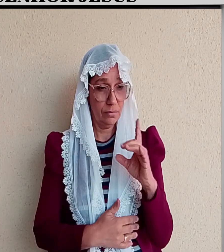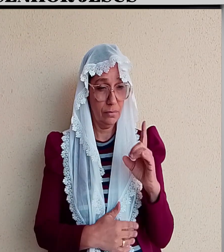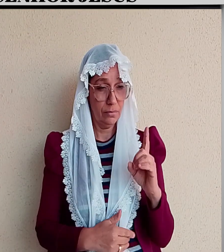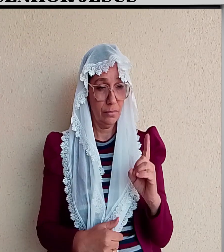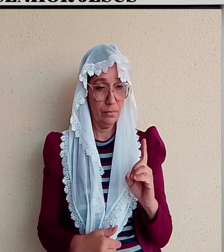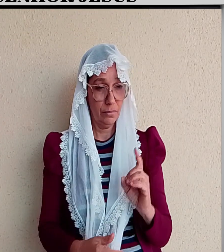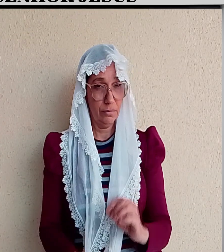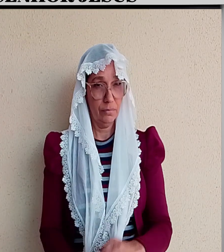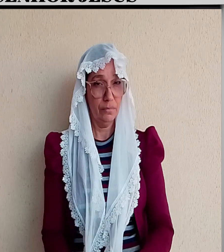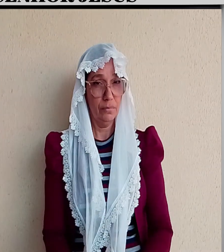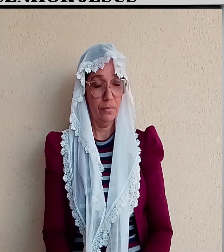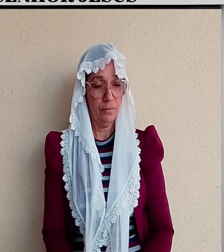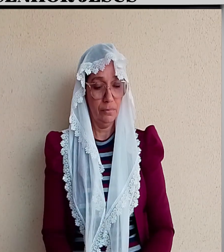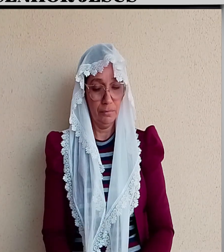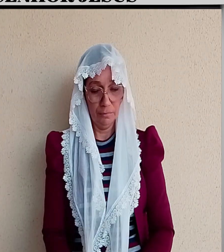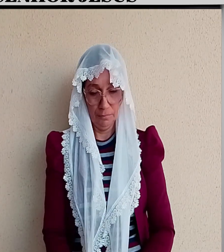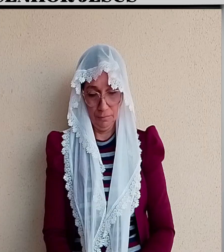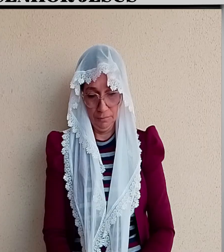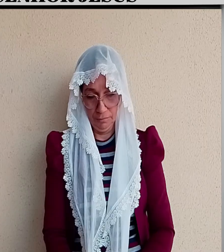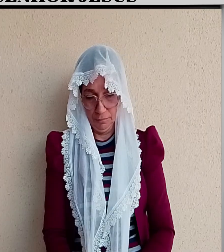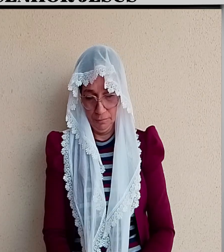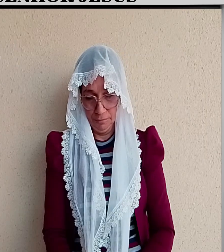Jesus. Aleluia.